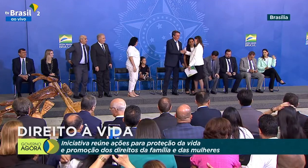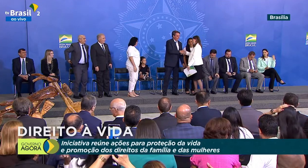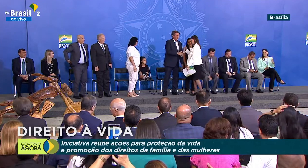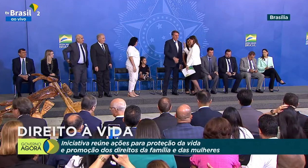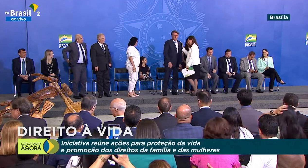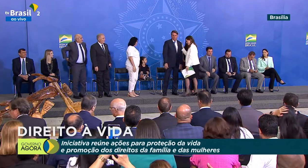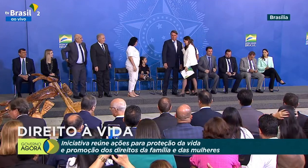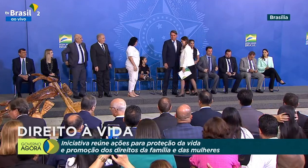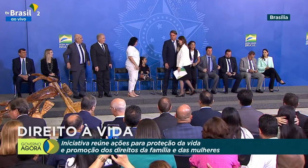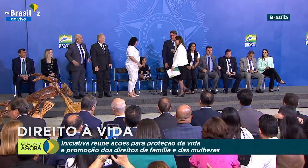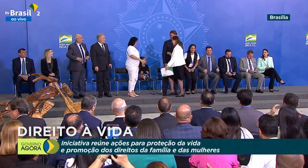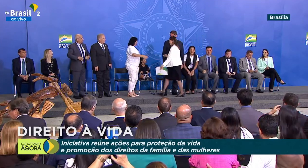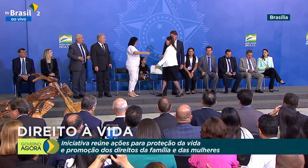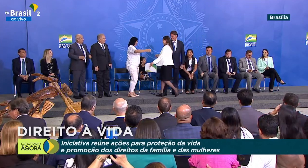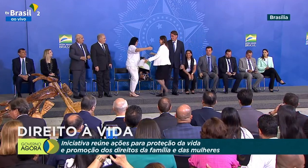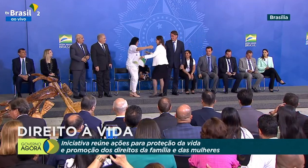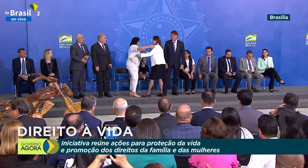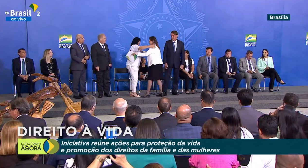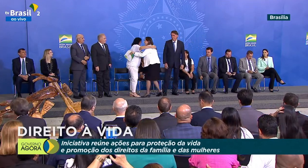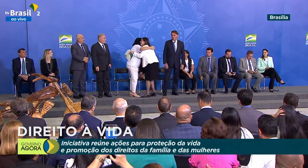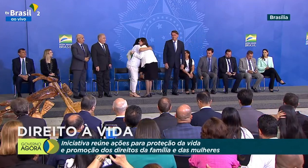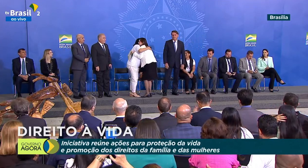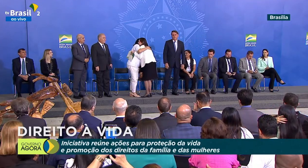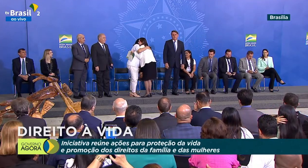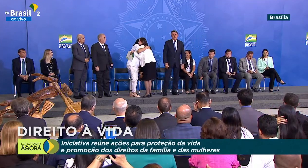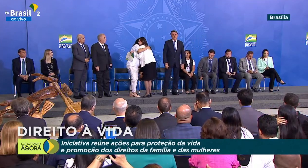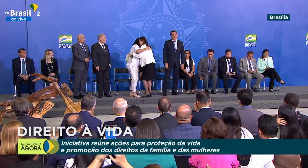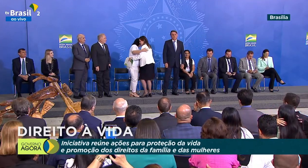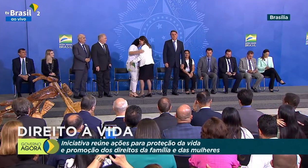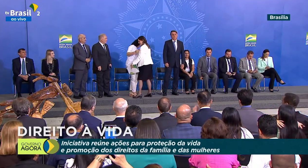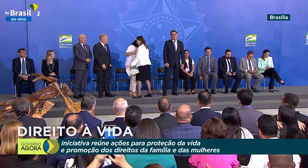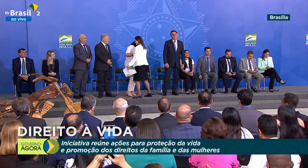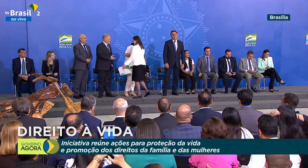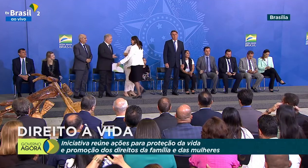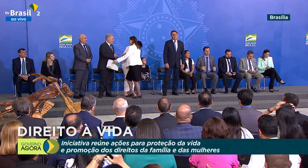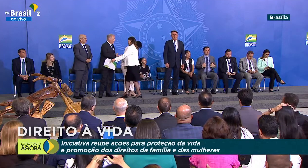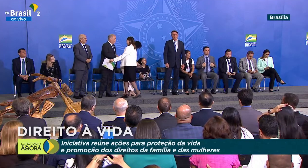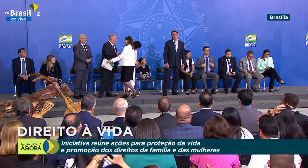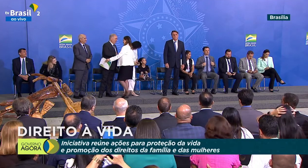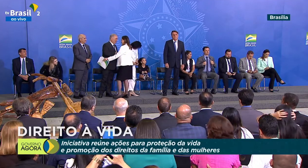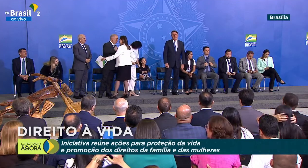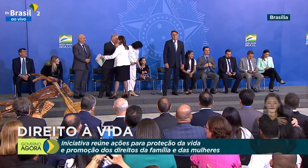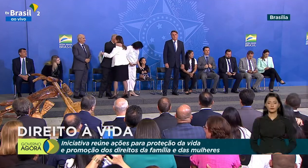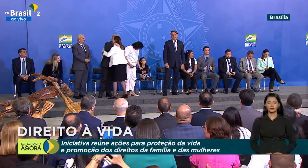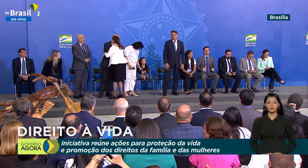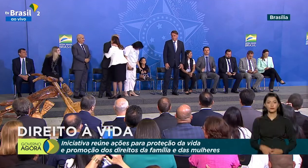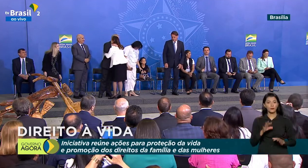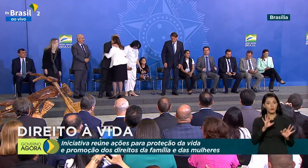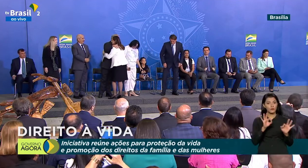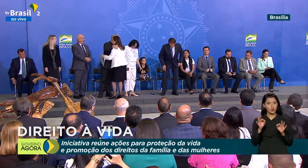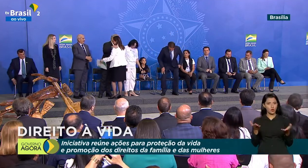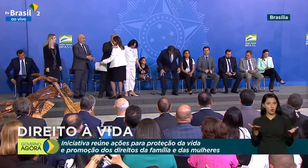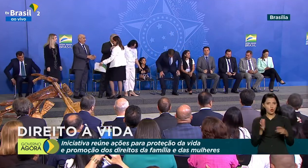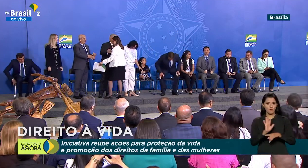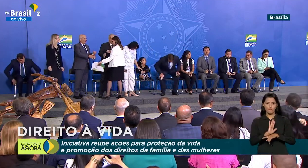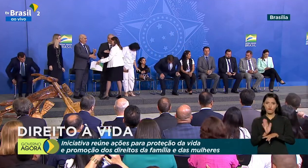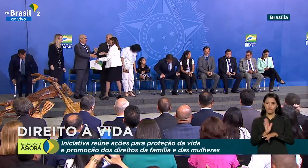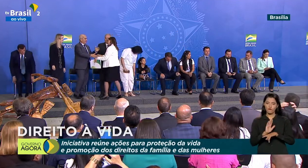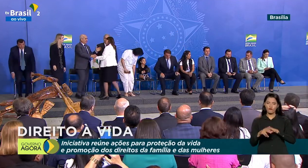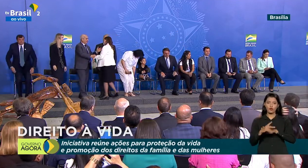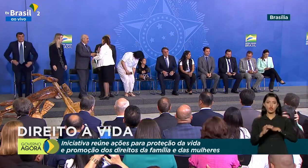E aí e assistiremos agora vídeo institucional